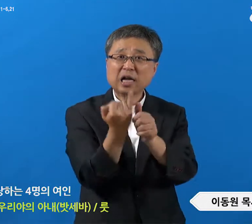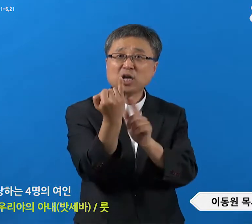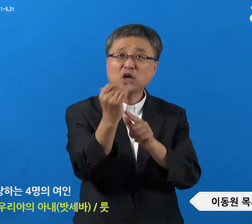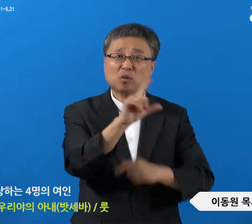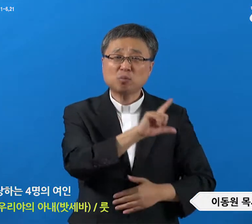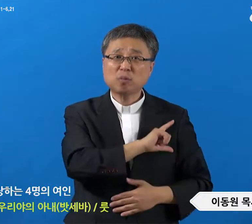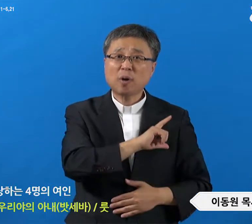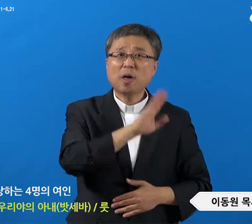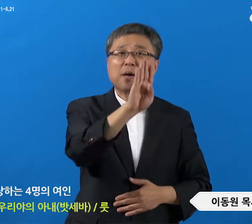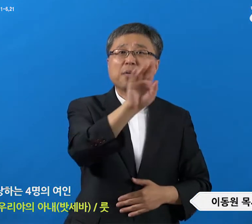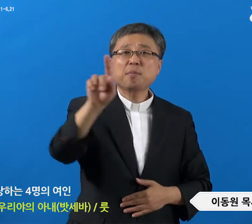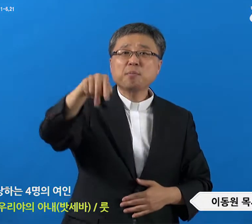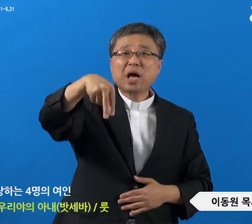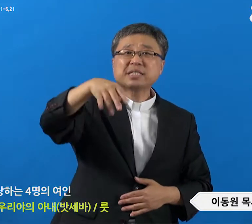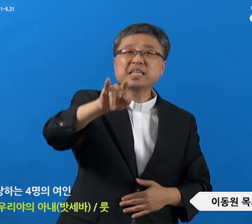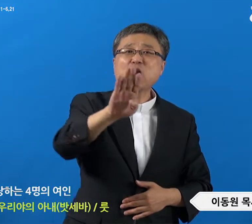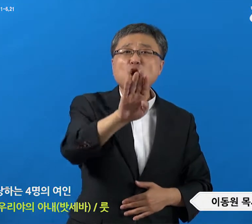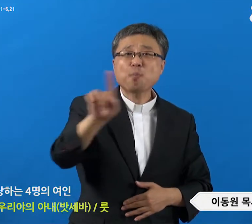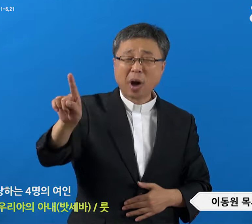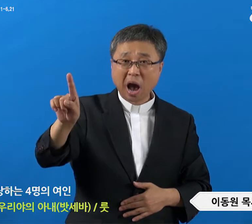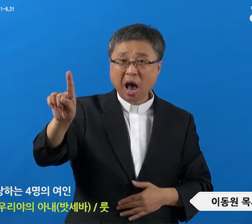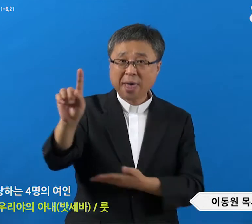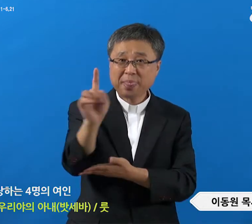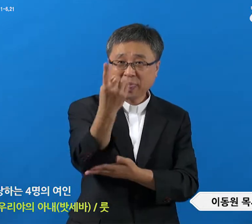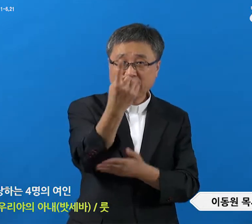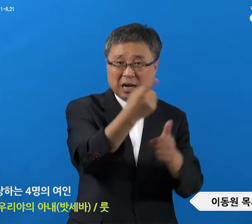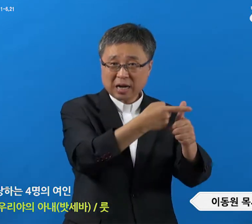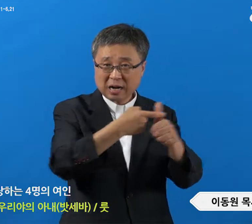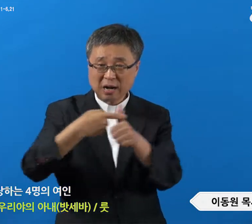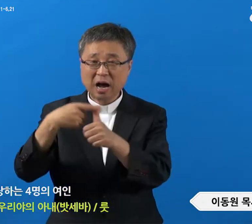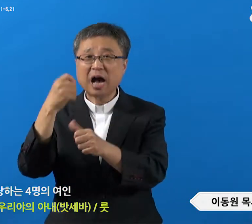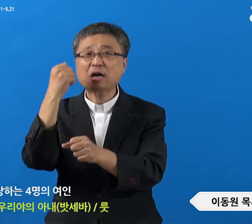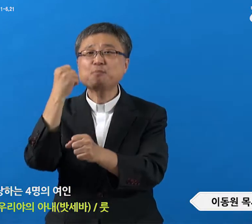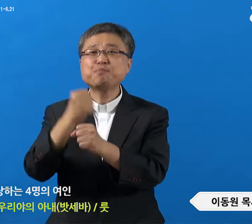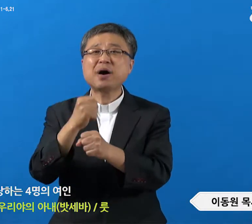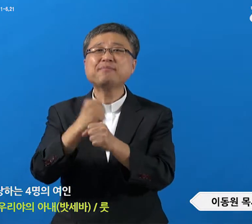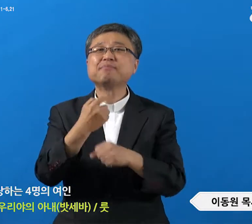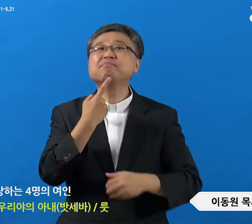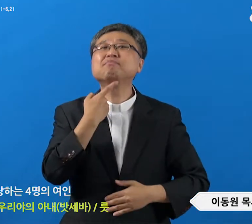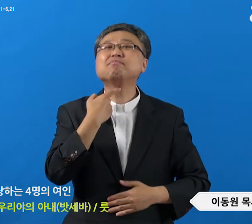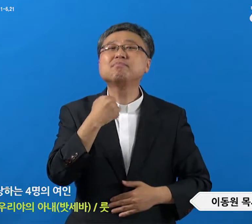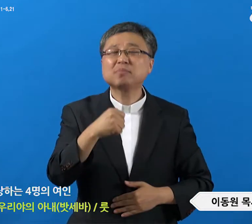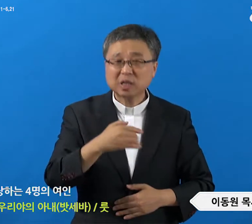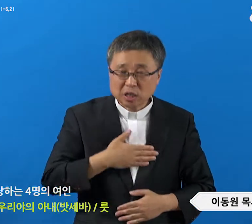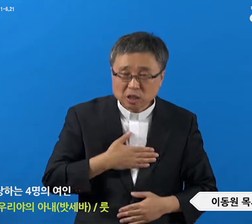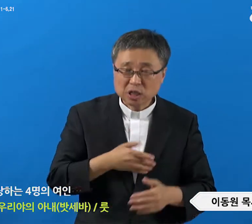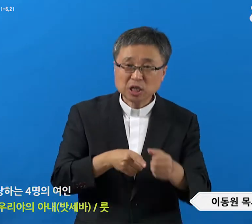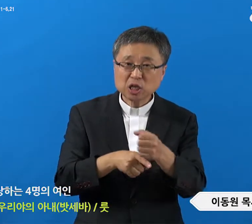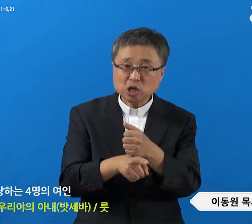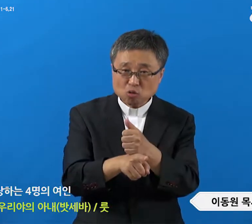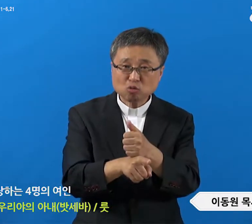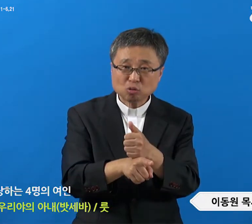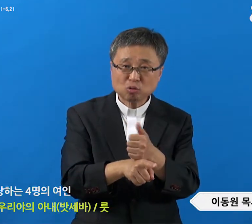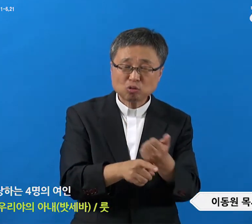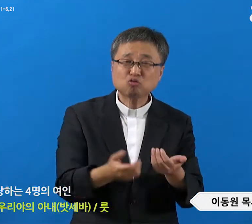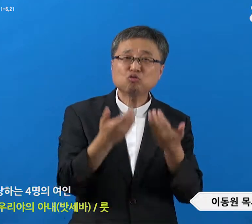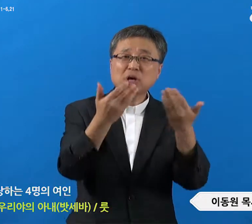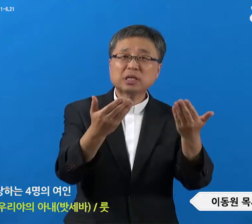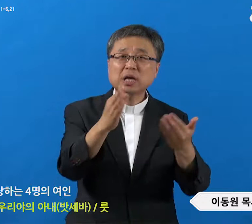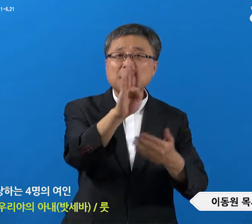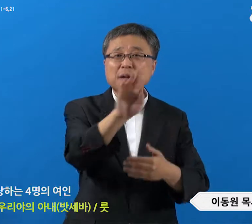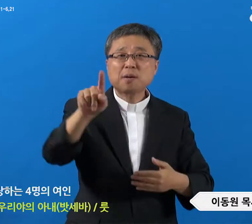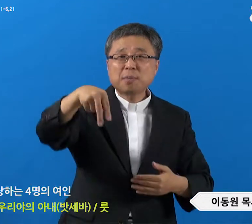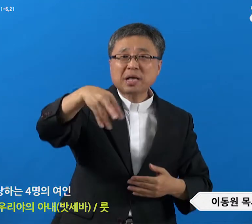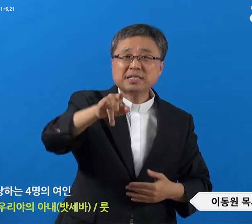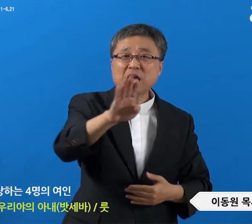아내. 밧세바. 다윗을 간음죄를 범하게 만들었던 그 원인 제공을 했던 여인.